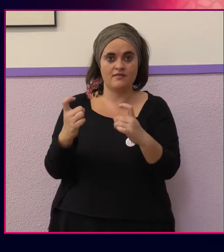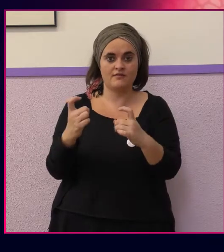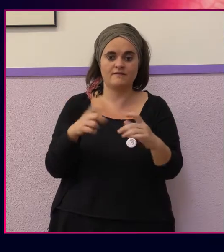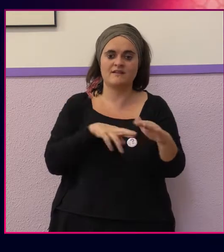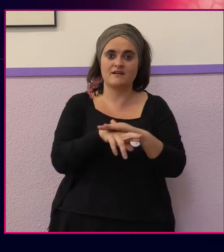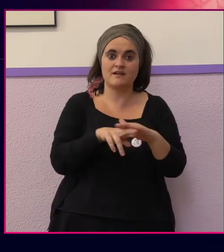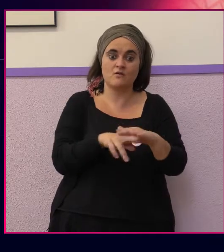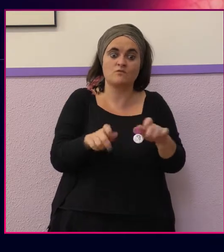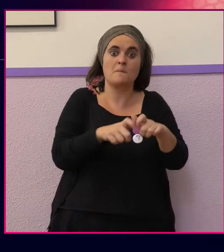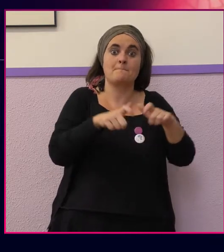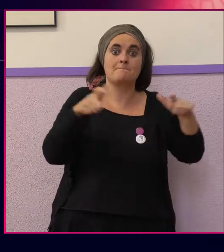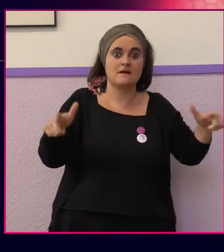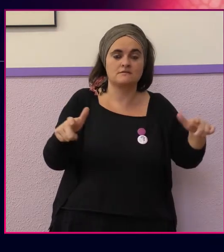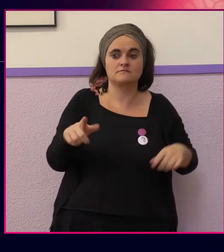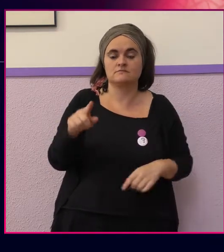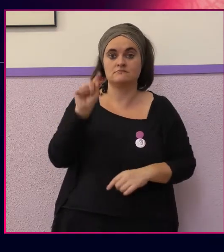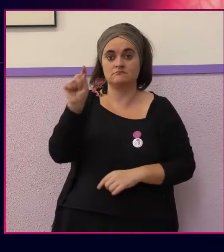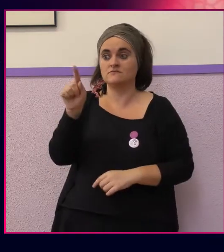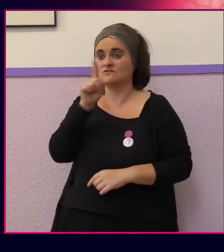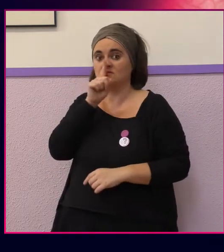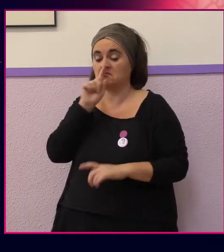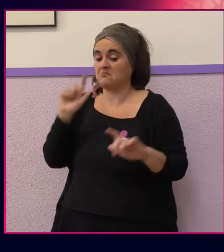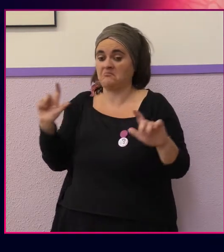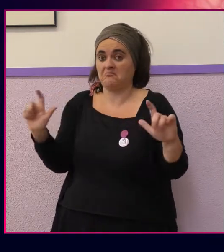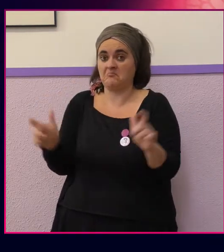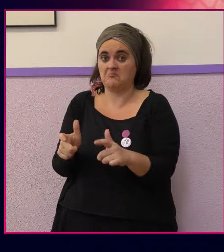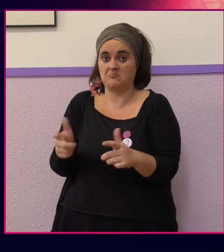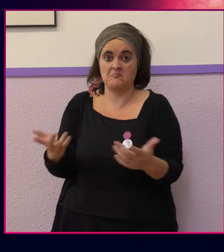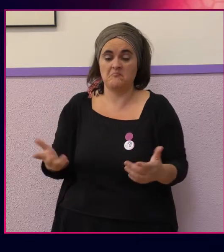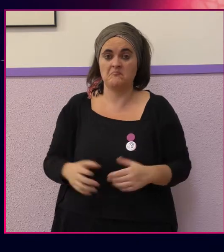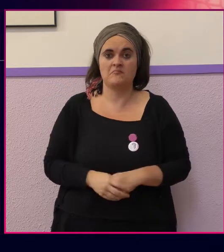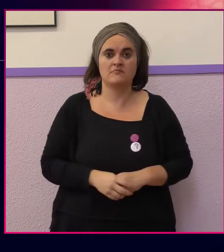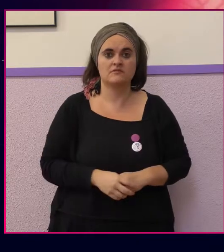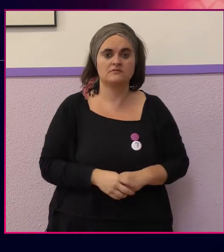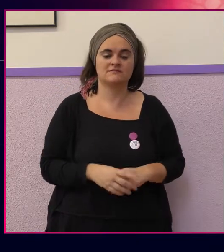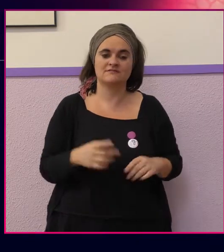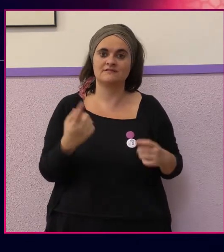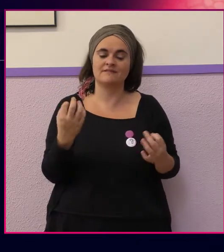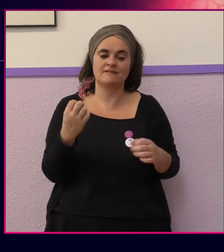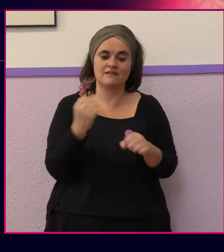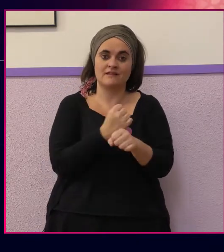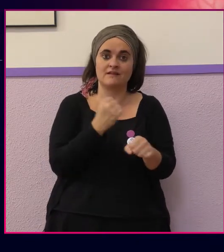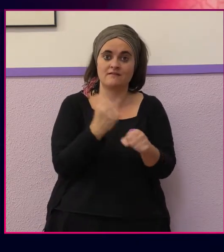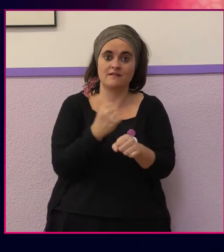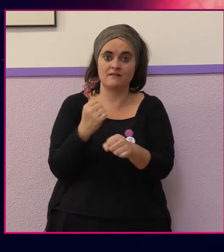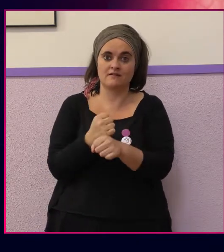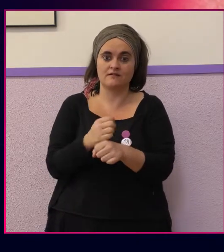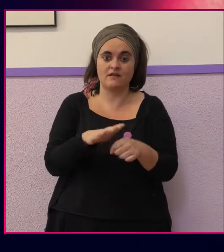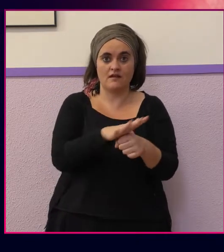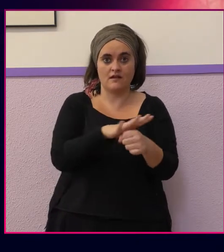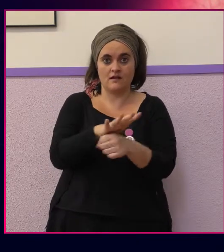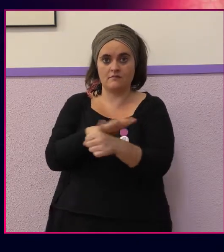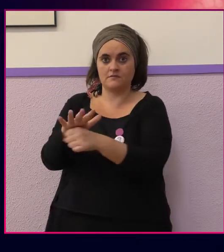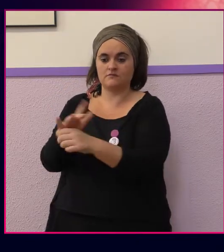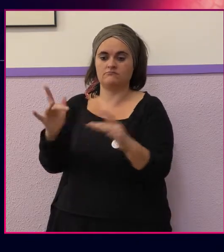Baliabide gehiago eta minutu bateko isilune gutxiago beharrezkoak dira. Modu transversalean